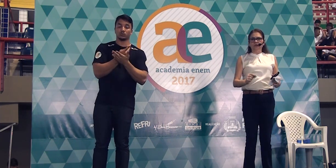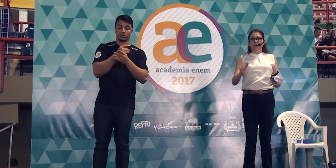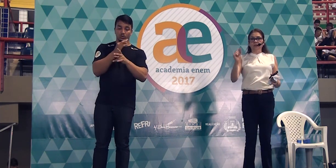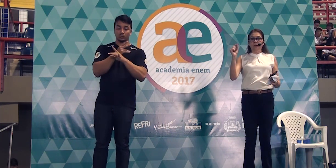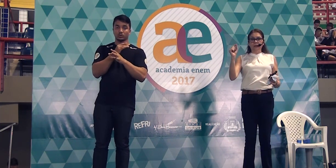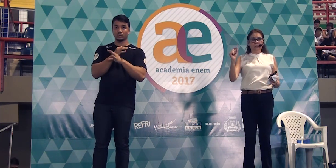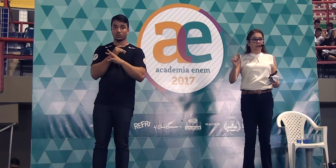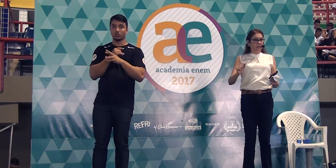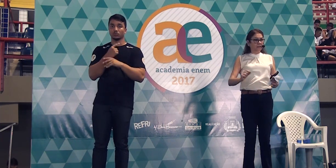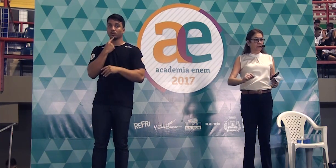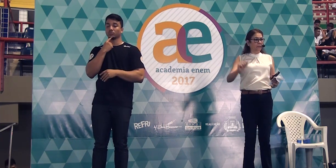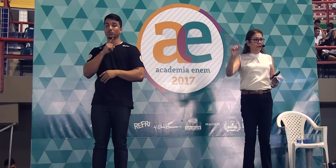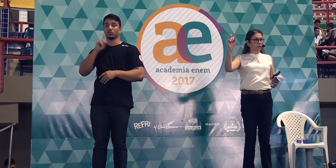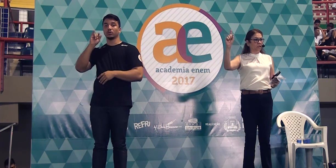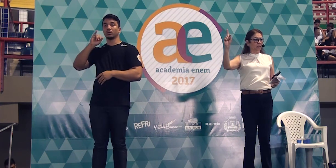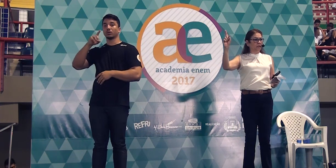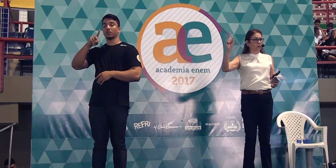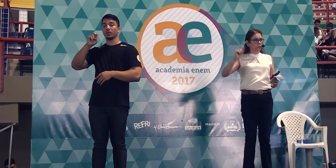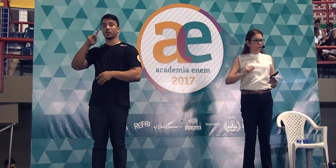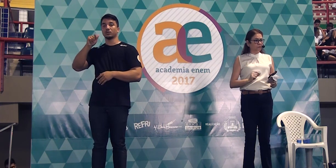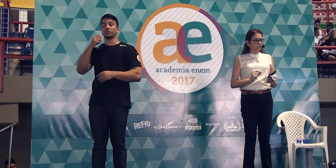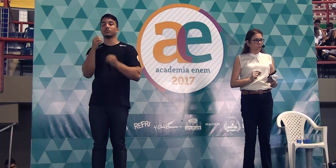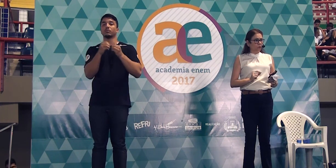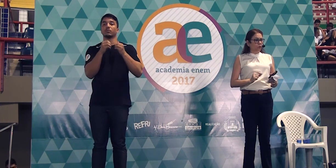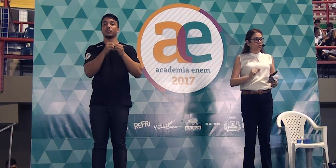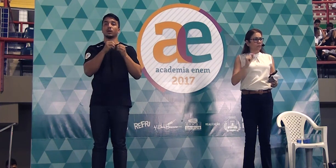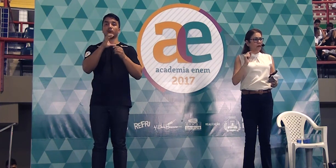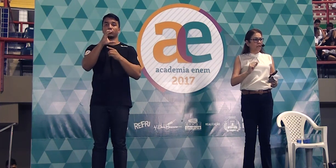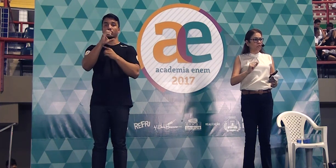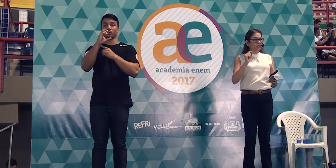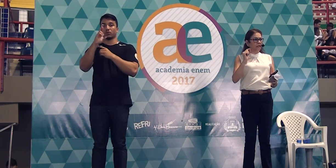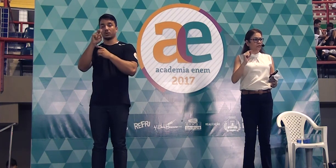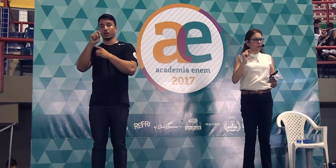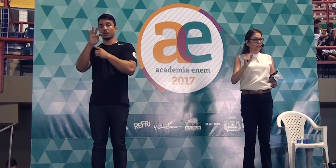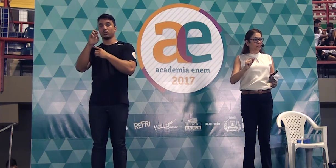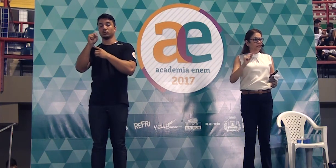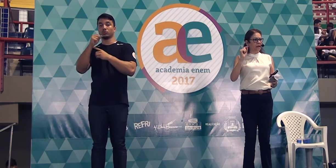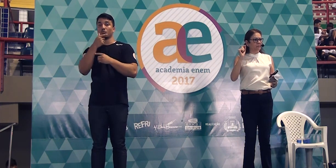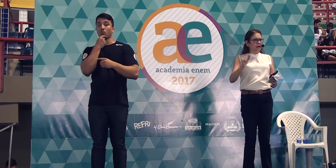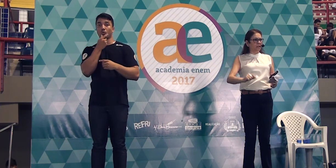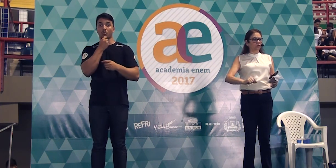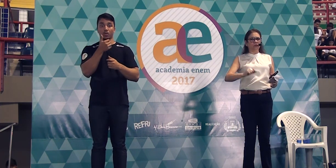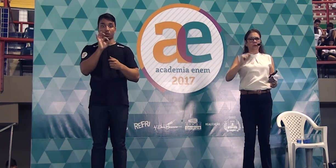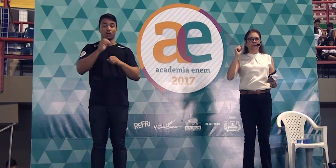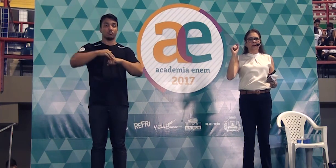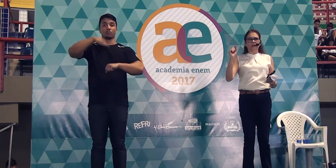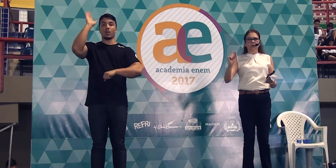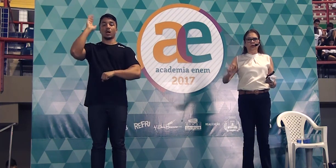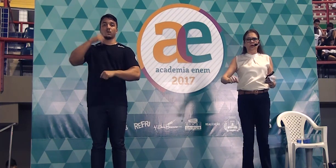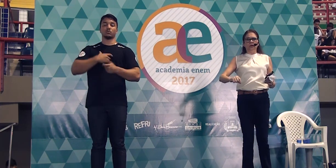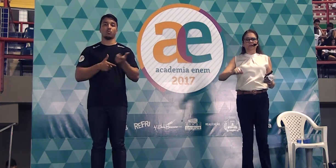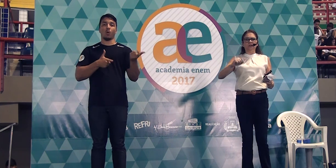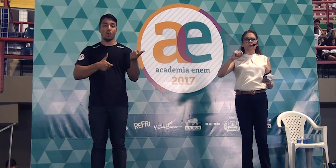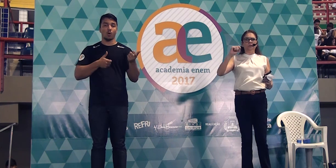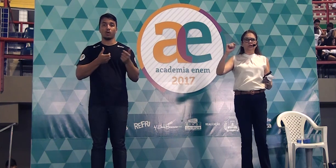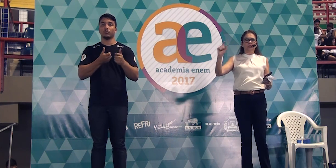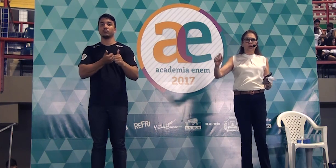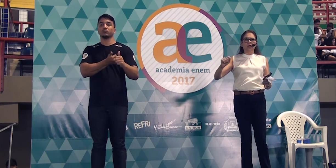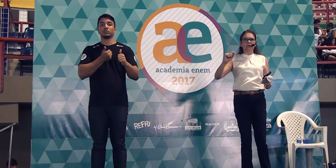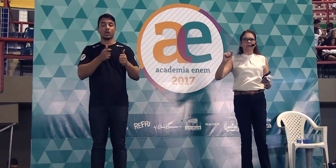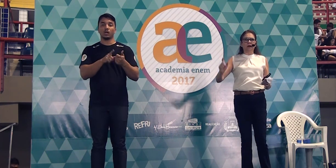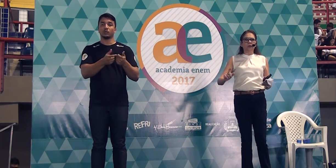escolhida foi Independência, perto de Crateus, onde mais de dez homens armados com metralhadoras,